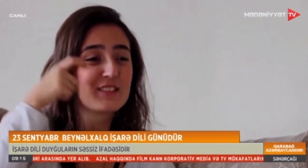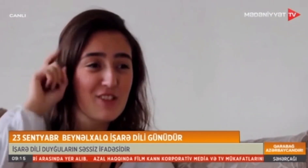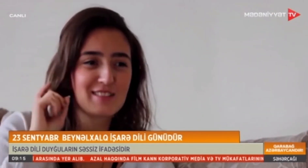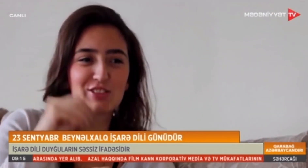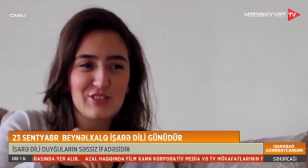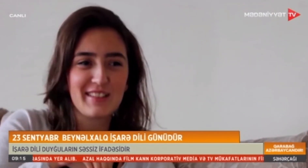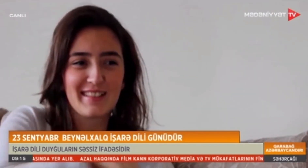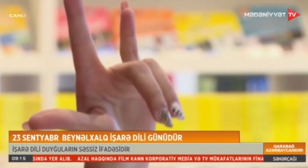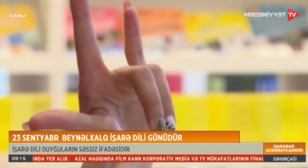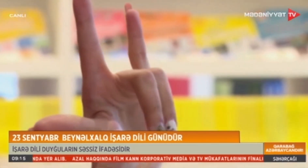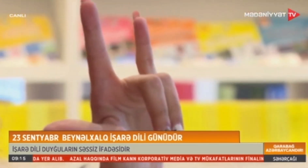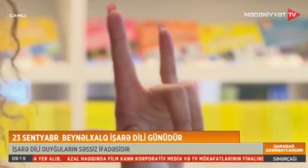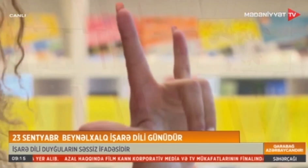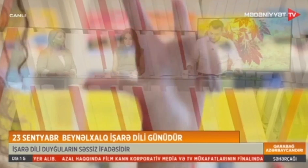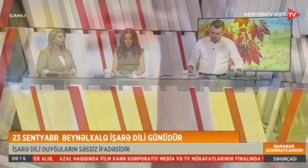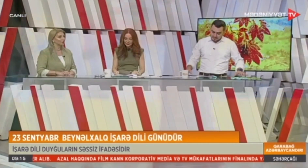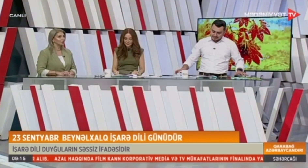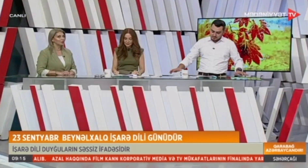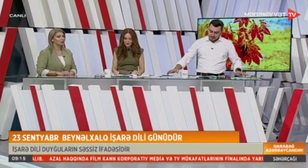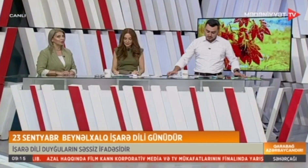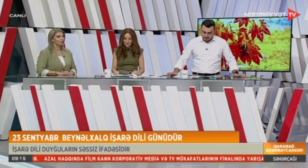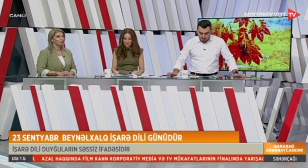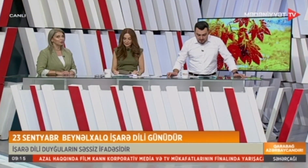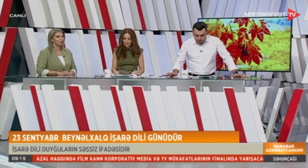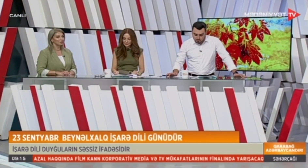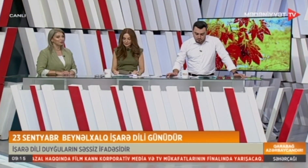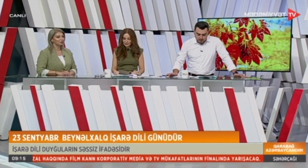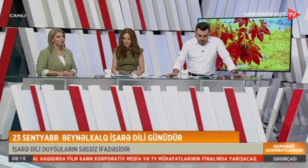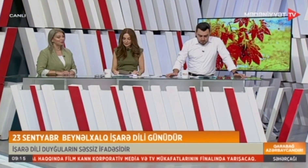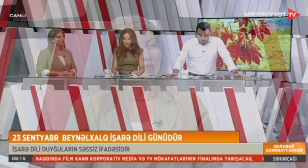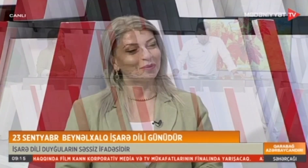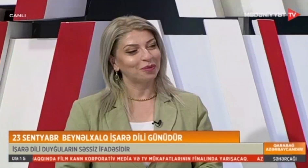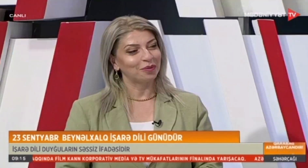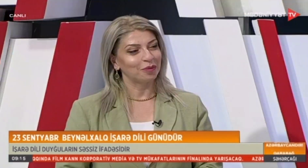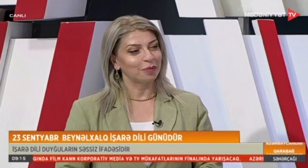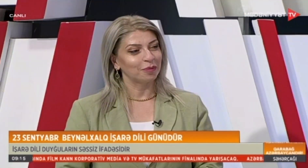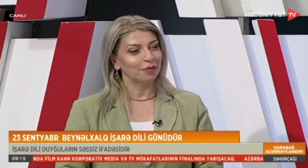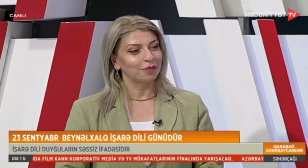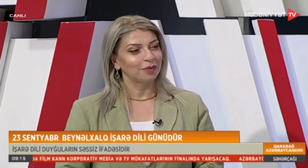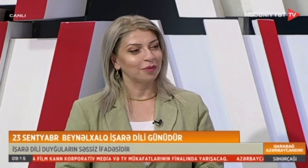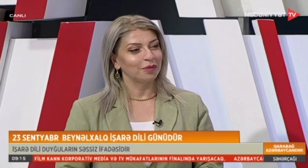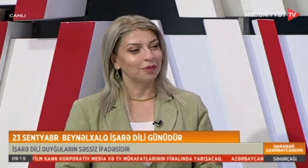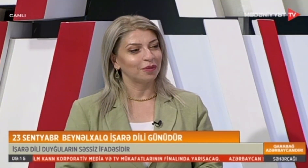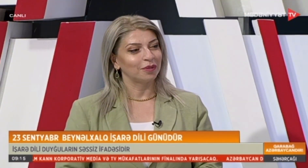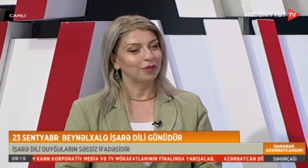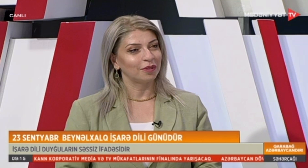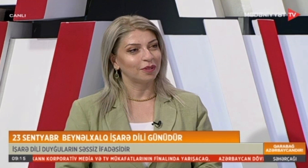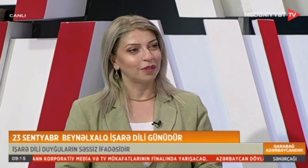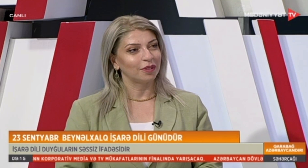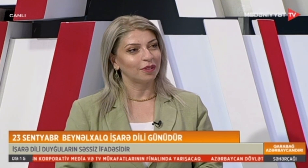əziz tamaşaçılarımız. Sağlamlıq imkanları məhdud uşaqlar üçün 3 nömrəli Respublika Xüsusi İnternat